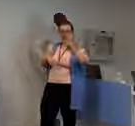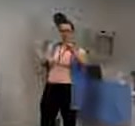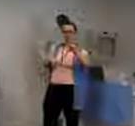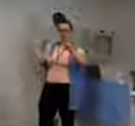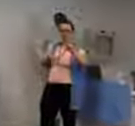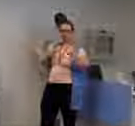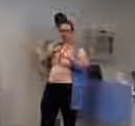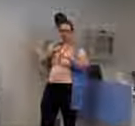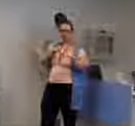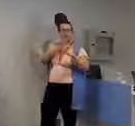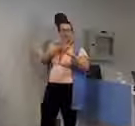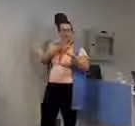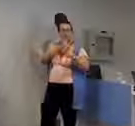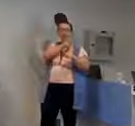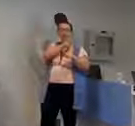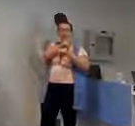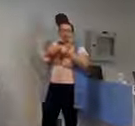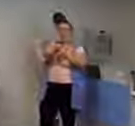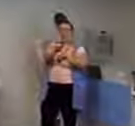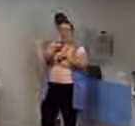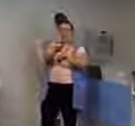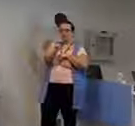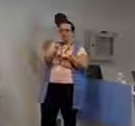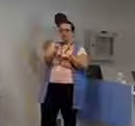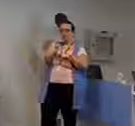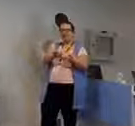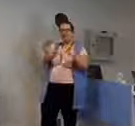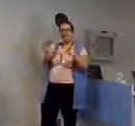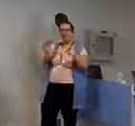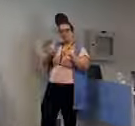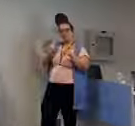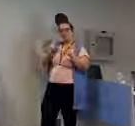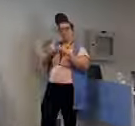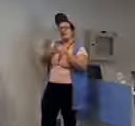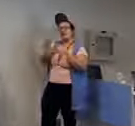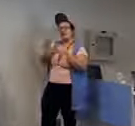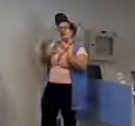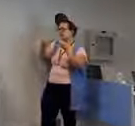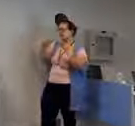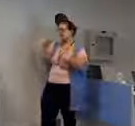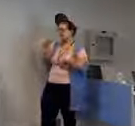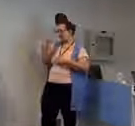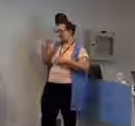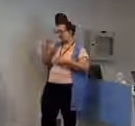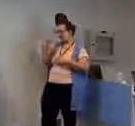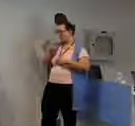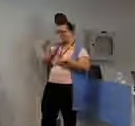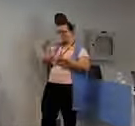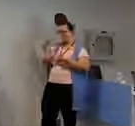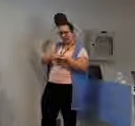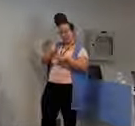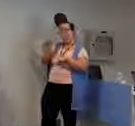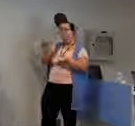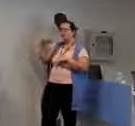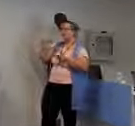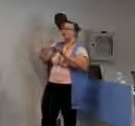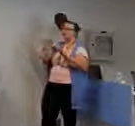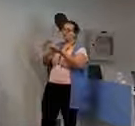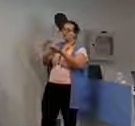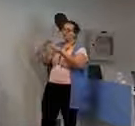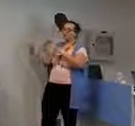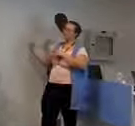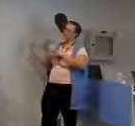dessa apresentação hoje, vamos ver em função do tempo aqui até onde a gente consegue chegar, ok? Mais oportunamente a gente pode aprofundar